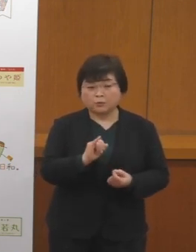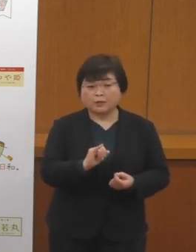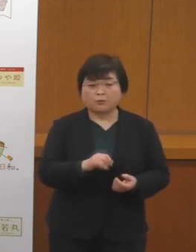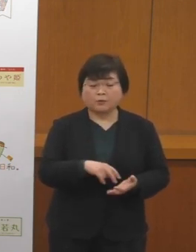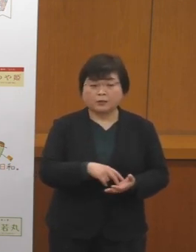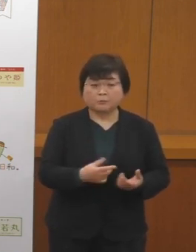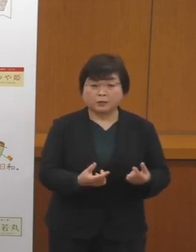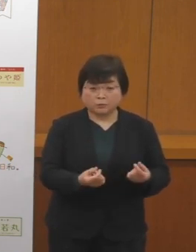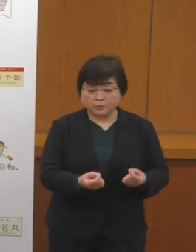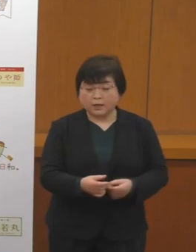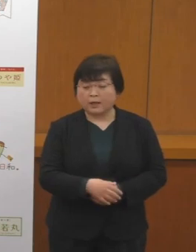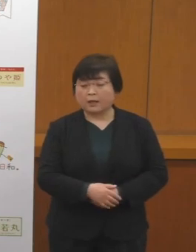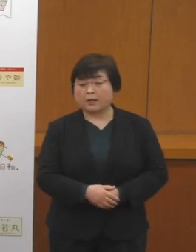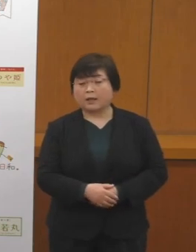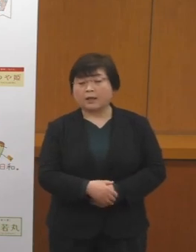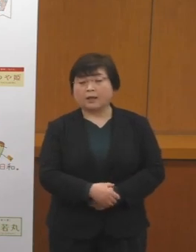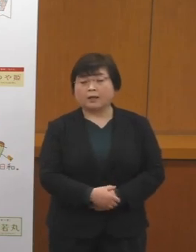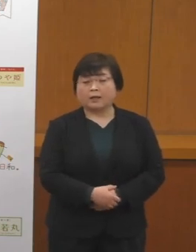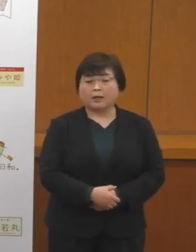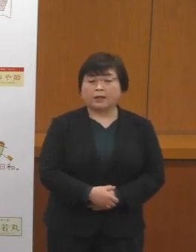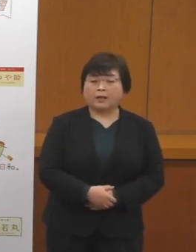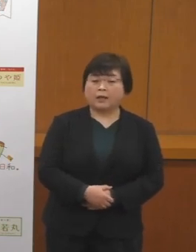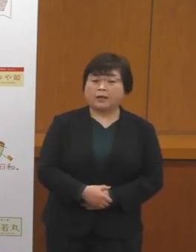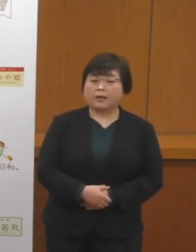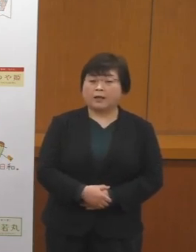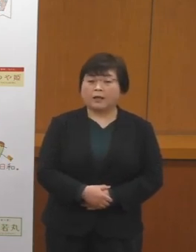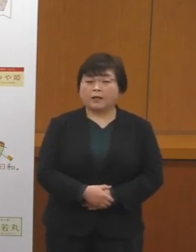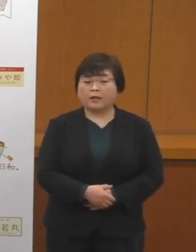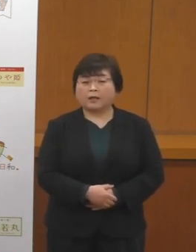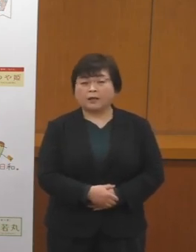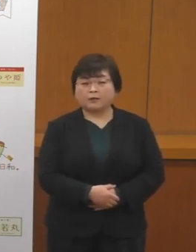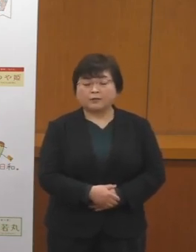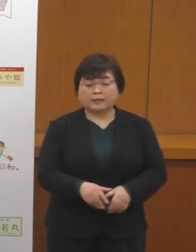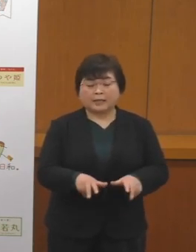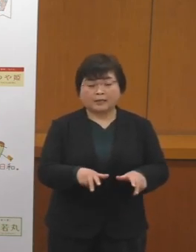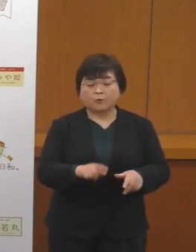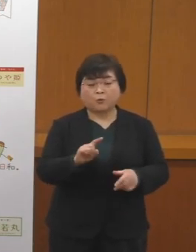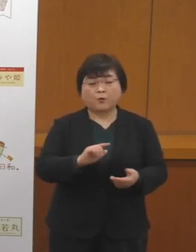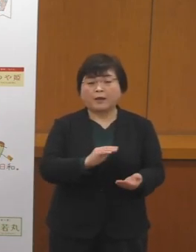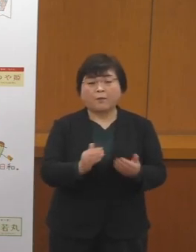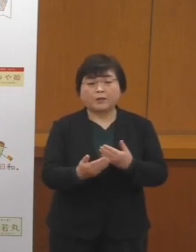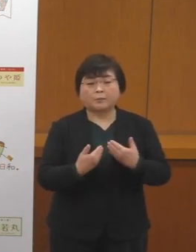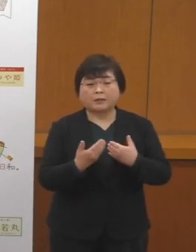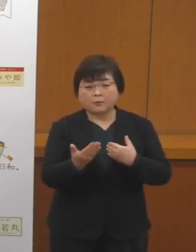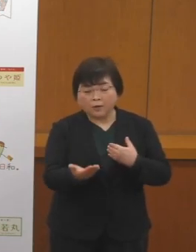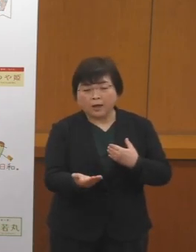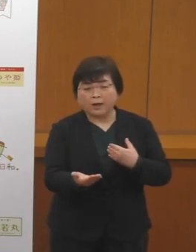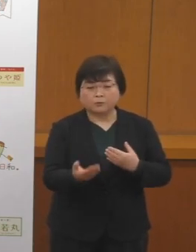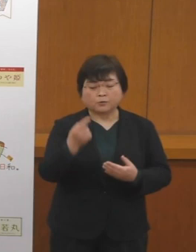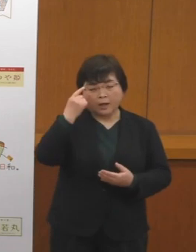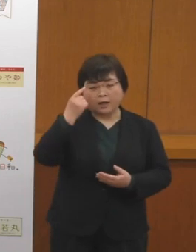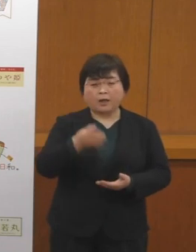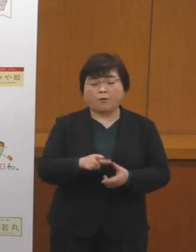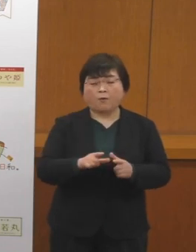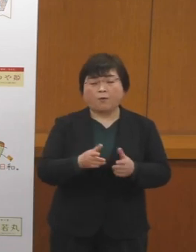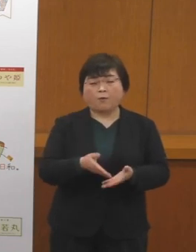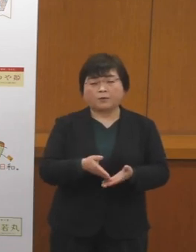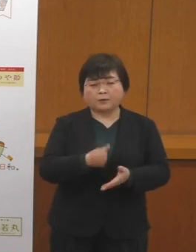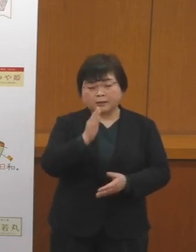家としてもっと真の経験なども踏まえて正解がどのように変わっていくべきかというふうにお考えになるか教えてください